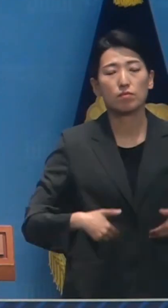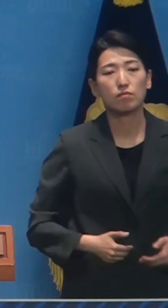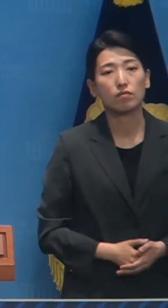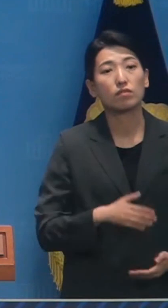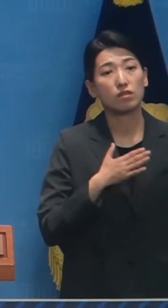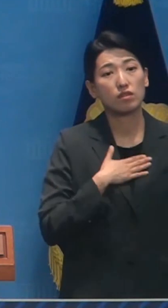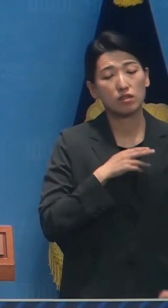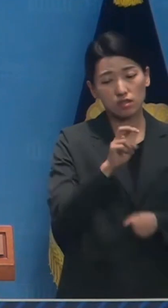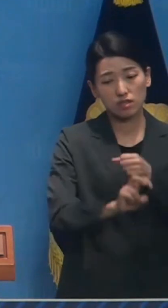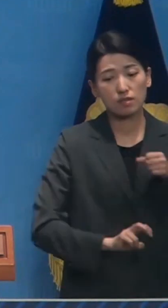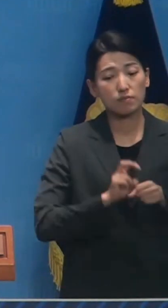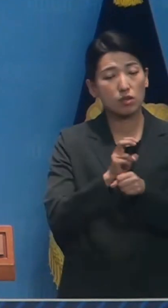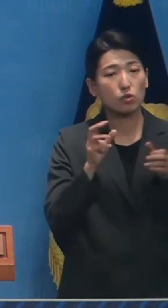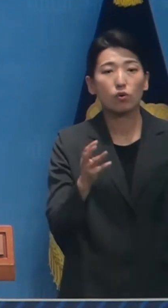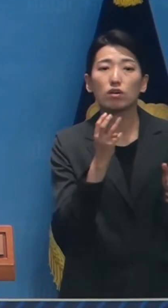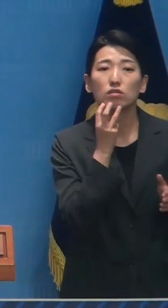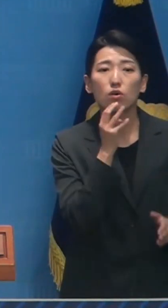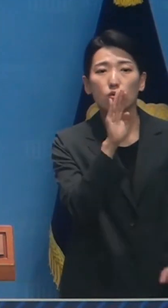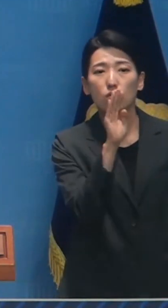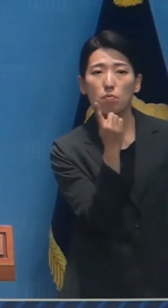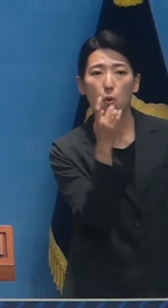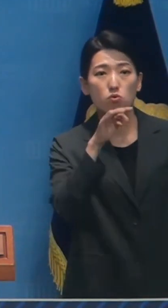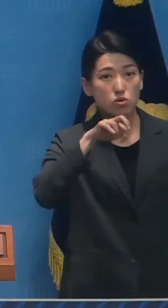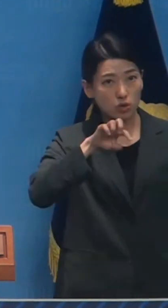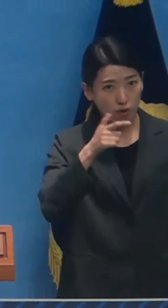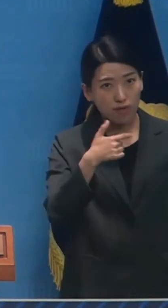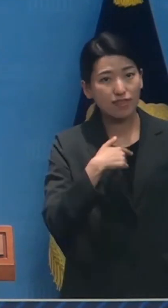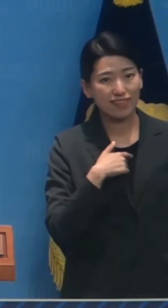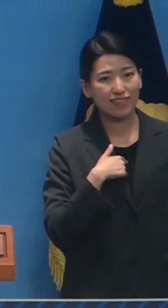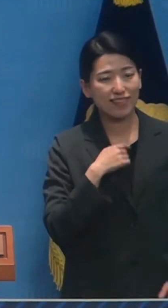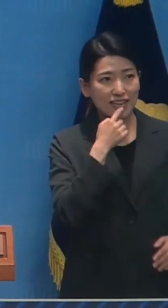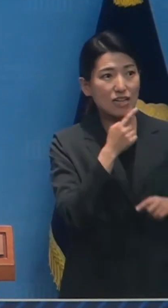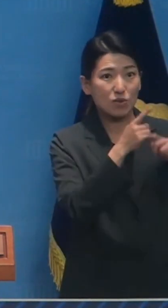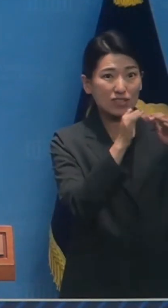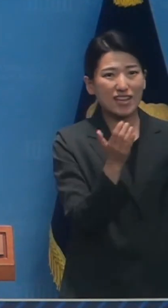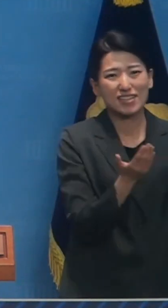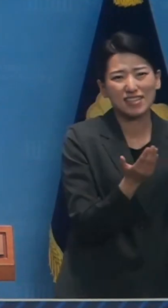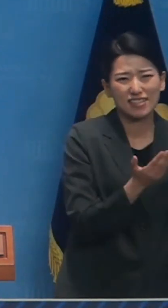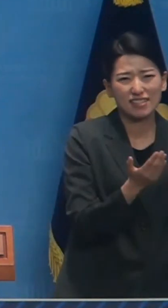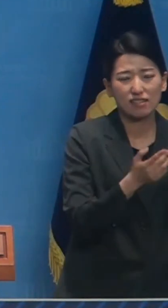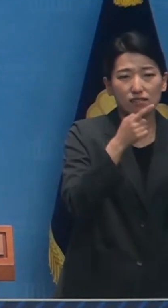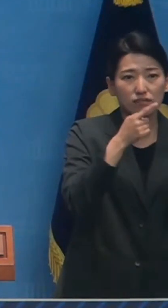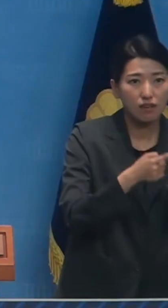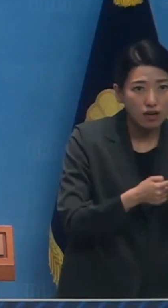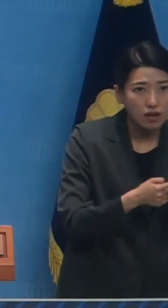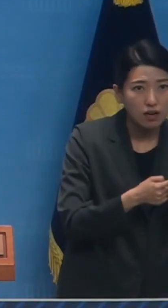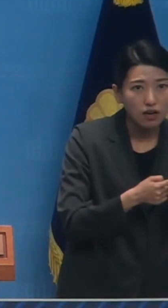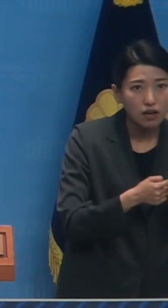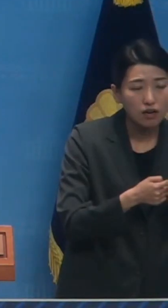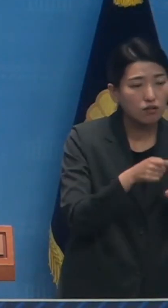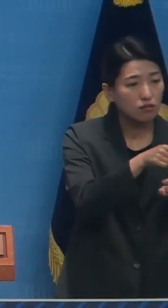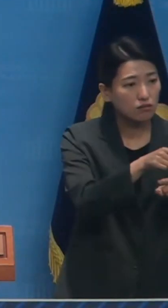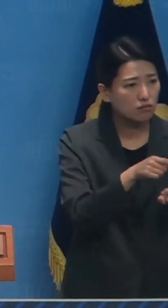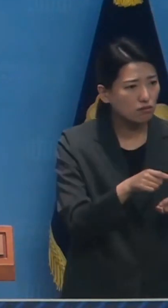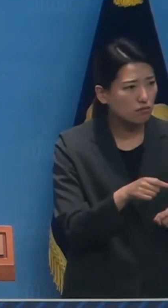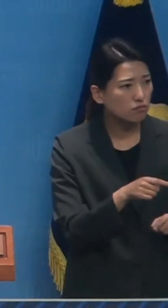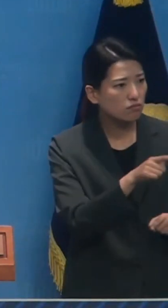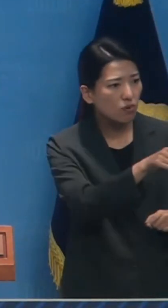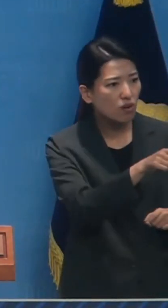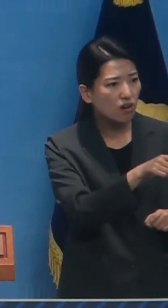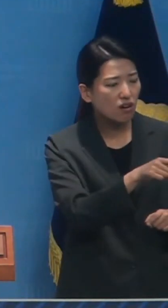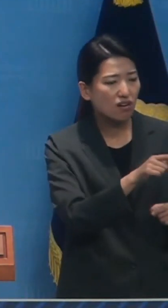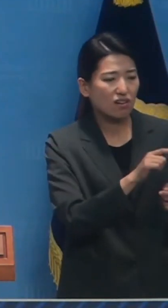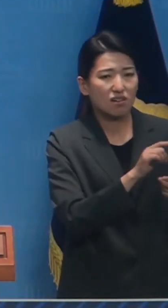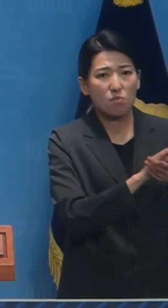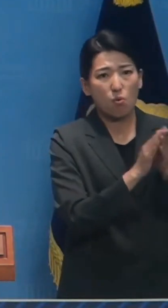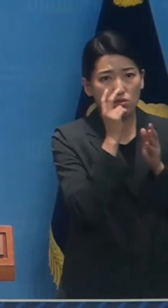보육원에서 간호사로 있다가 보육원 원장이 자신이 키워서 퇴소시킨 보육원에서 관리 중인 아이에게 성범죄를